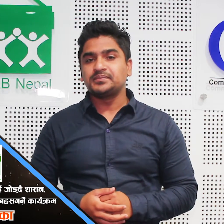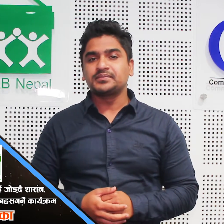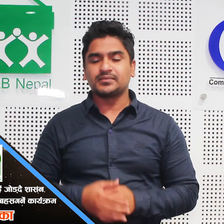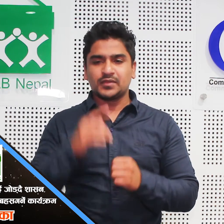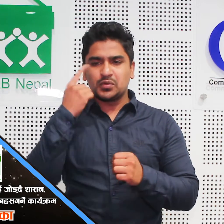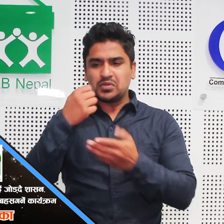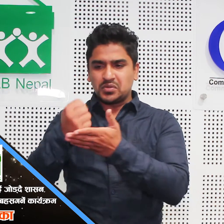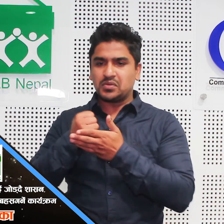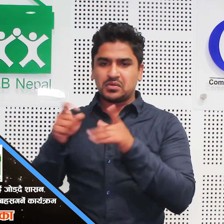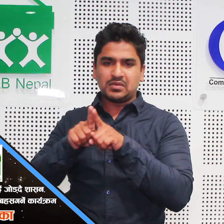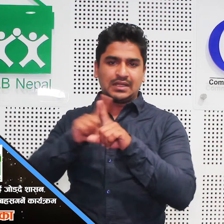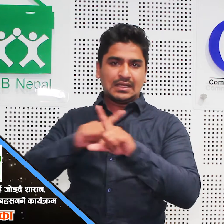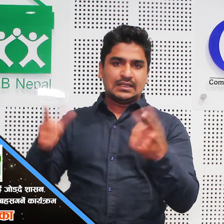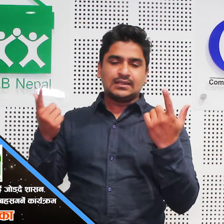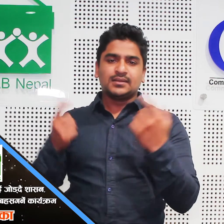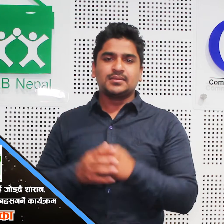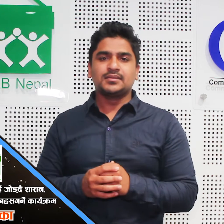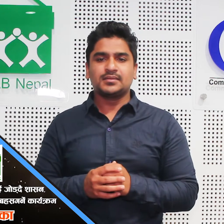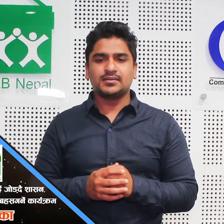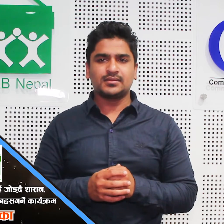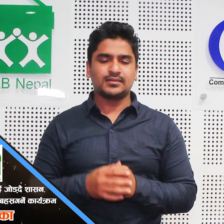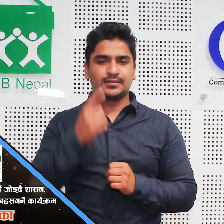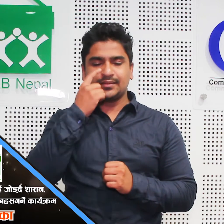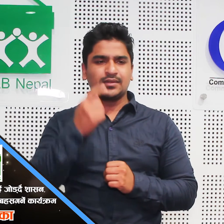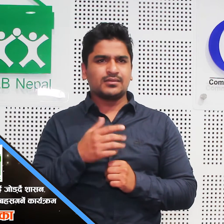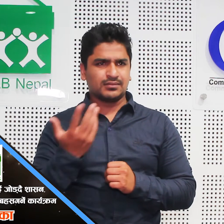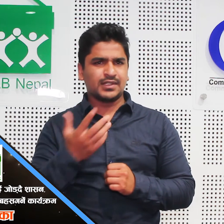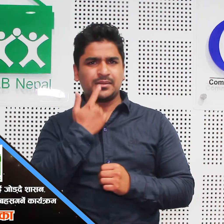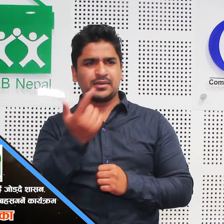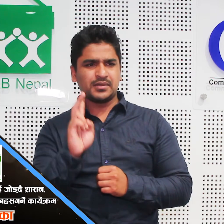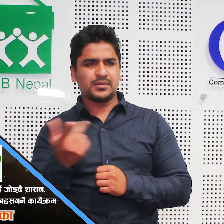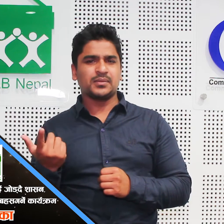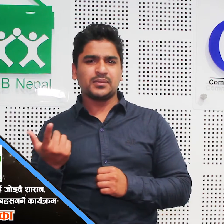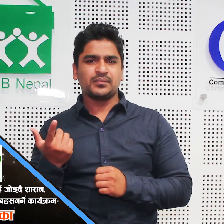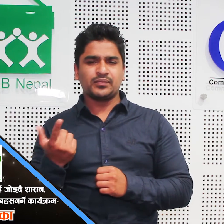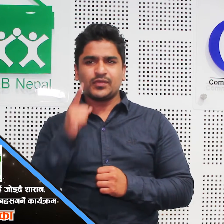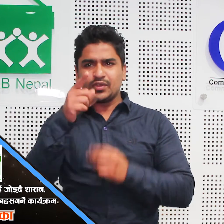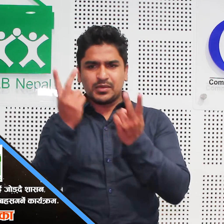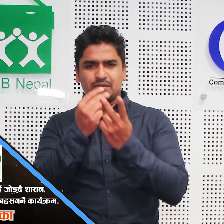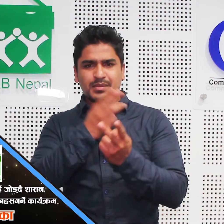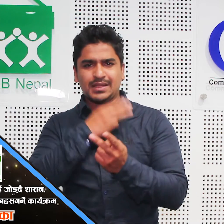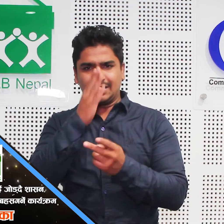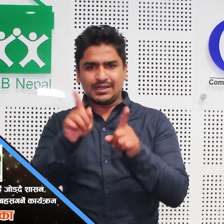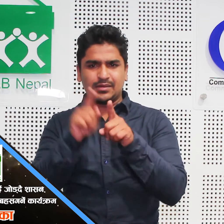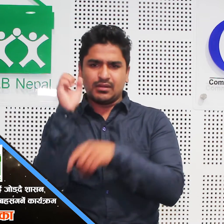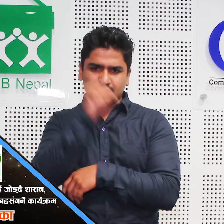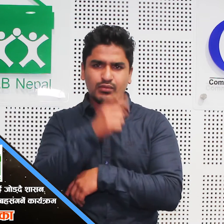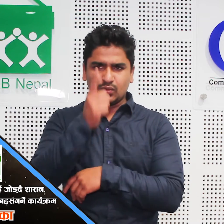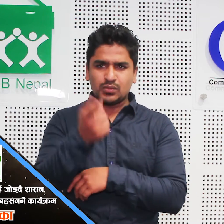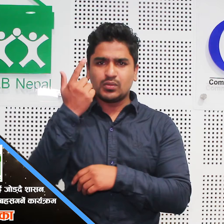कसैले सहयोग गर्ने पनि होइनन्. लौ के भनेको यस्तो, तपाईँ जस्तो मान्छेले पनि हरेस खाने, अरूलाई